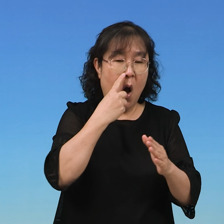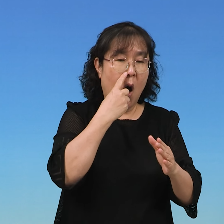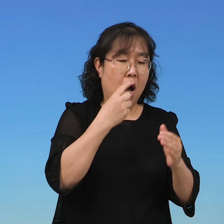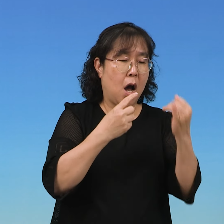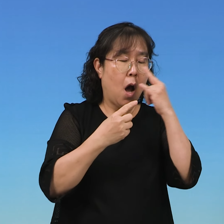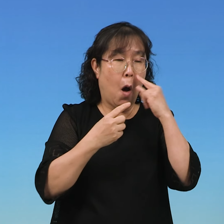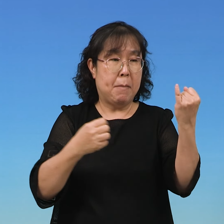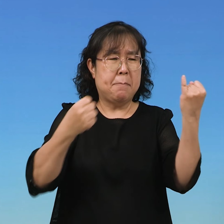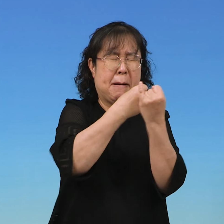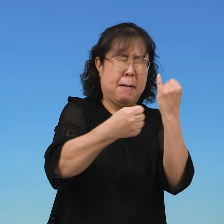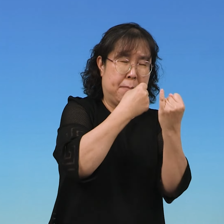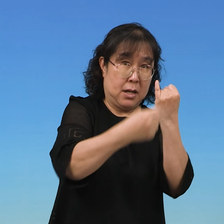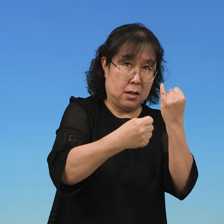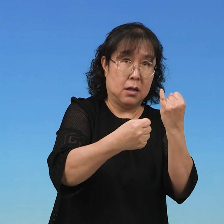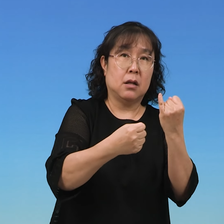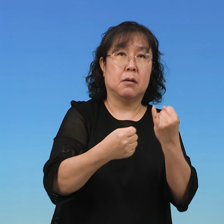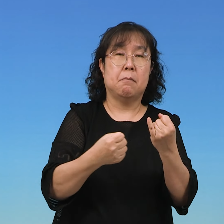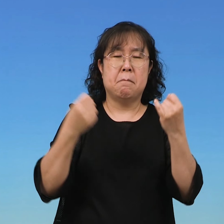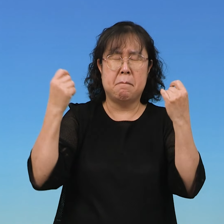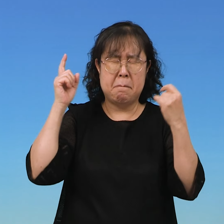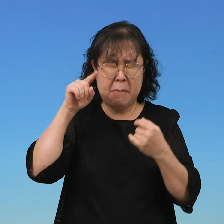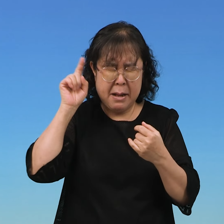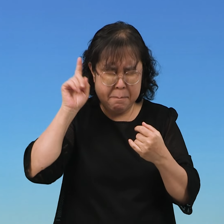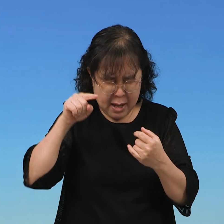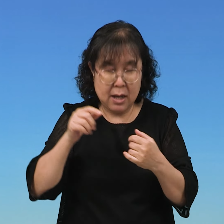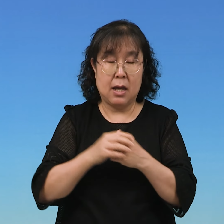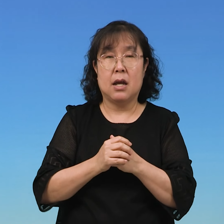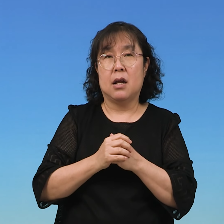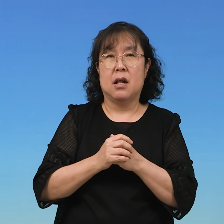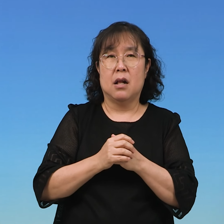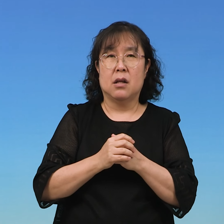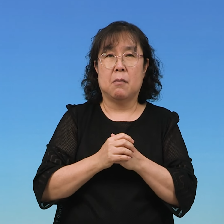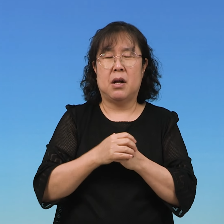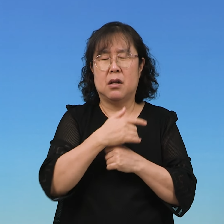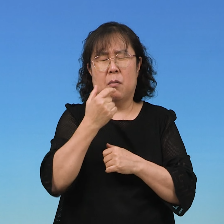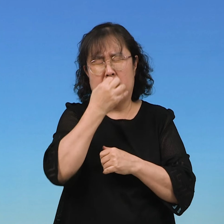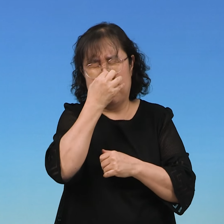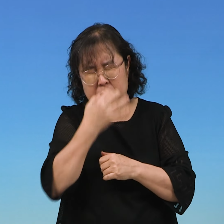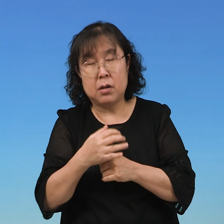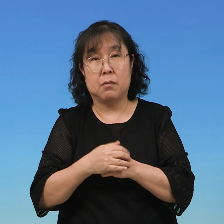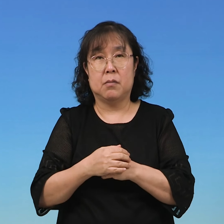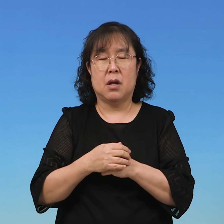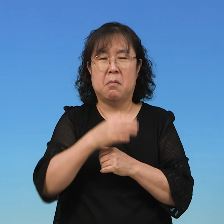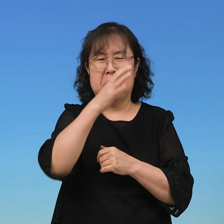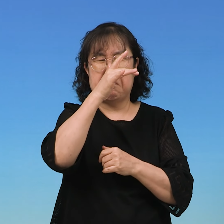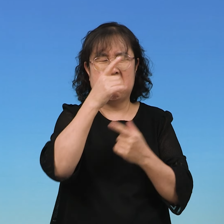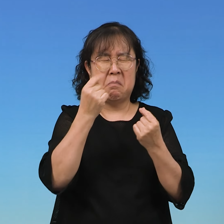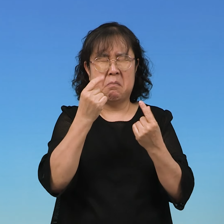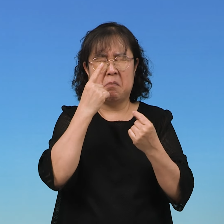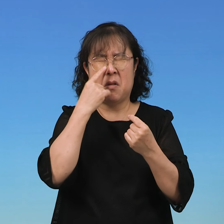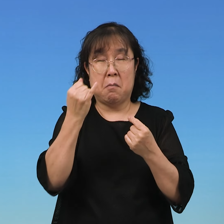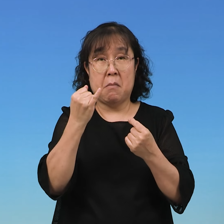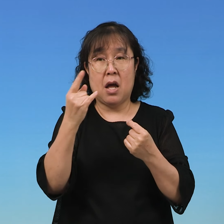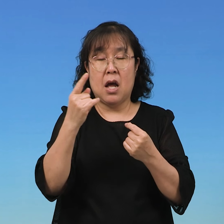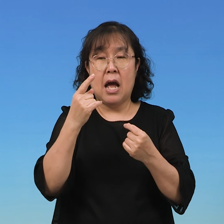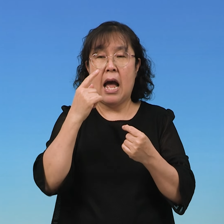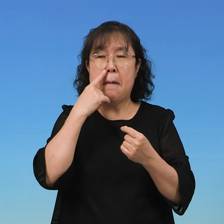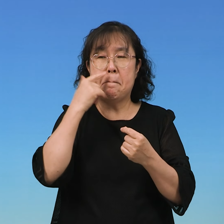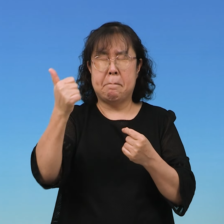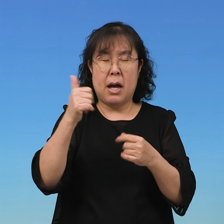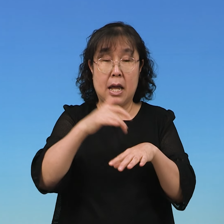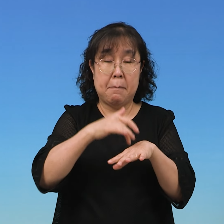집안을 풍지박산으로 만들기를 일주일에 4, 5일, 악몽 같은 나날이었습니다. 바보 같은 우리 엄마,